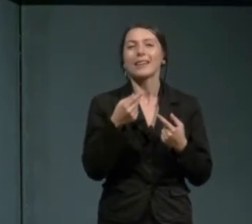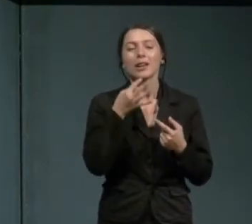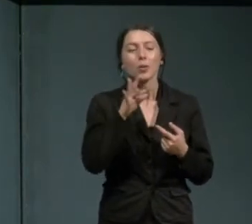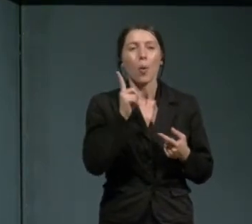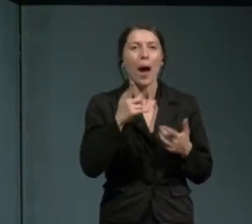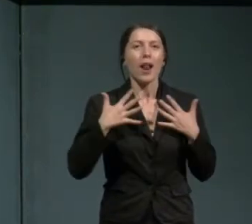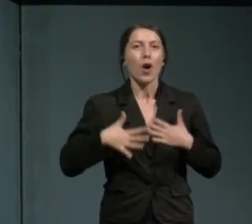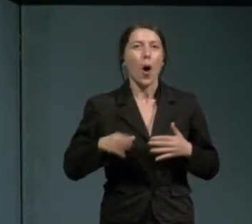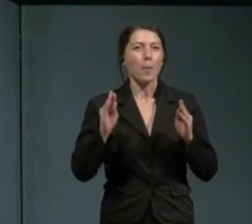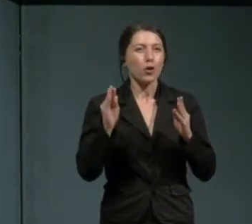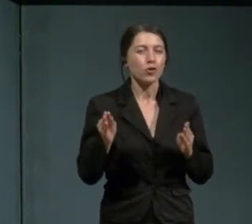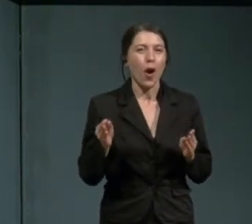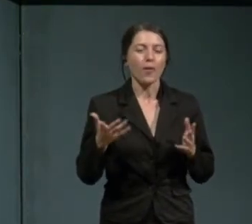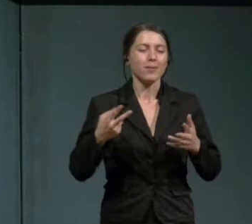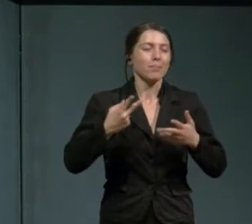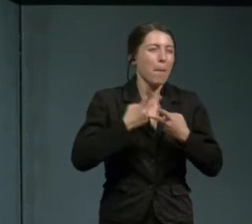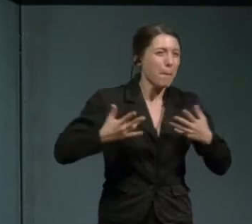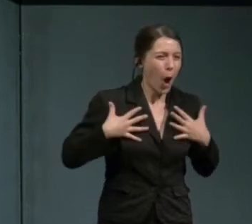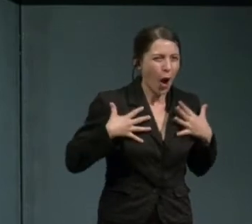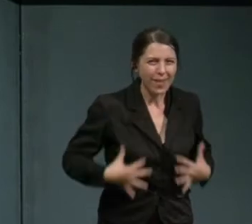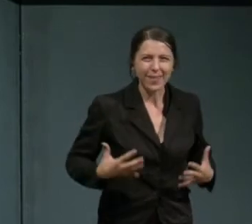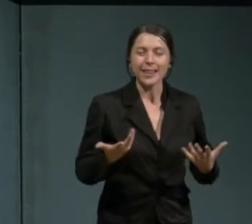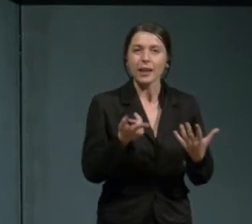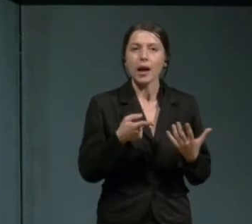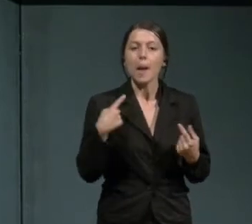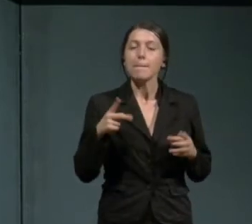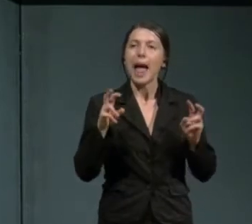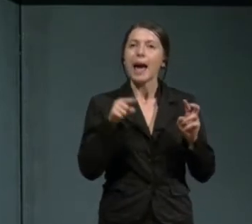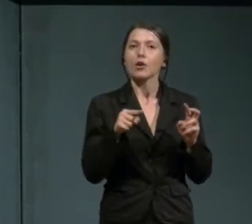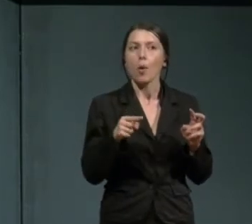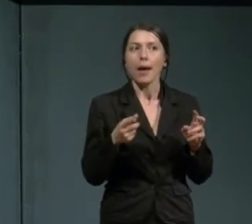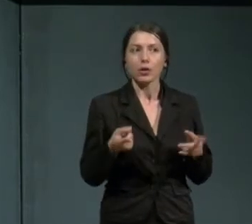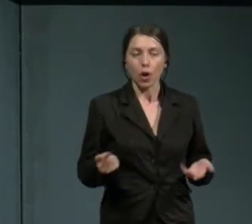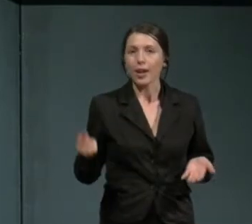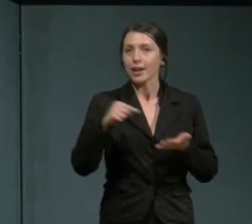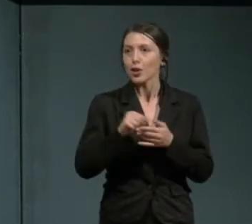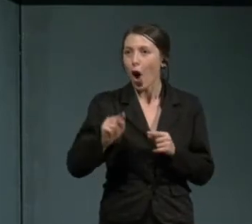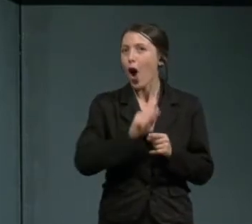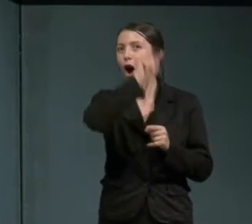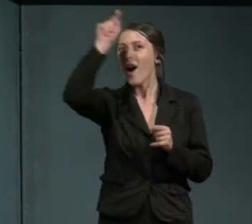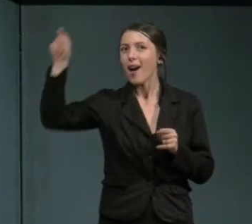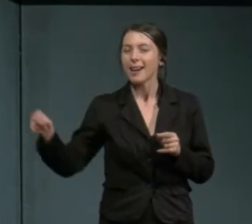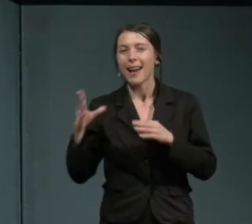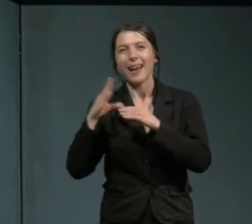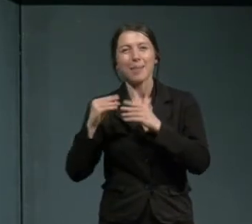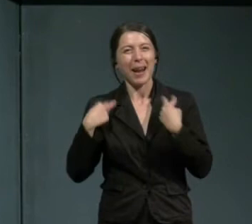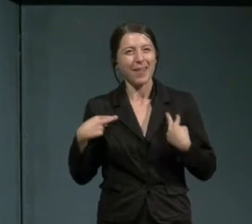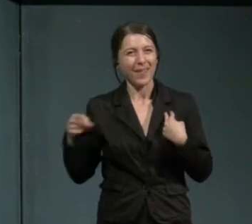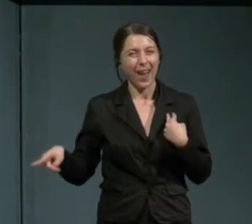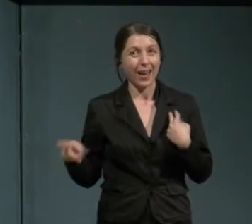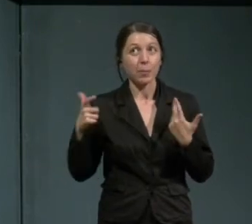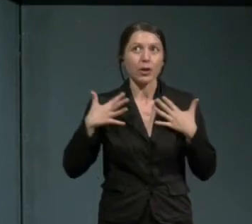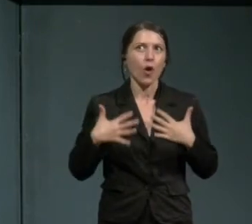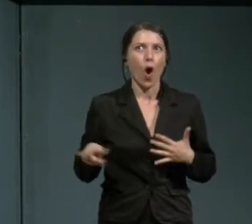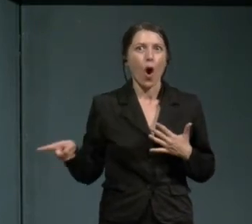giovani puntano alla prova fisica eccetera e questo è un altro tema che poi ritroveremo molto più in là in riparare viventi dove la questione del